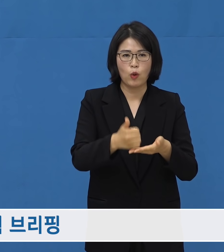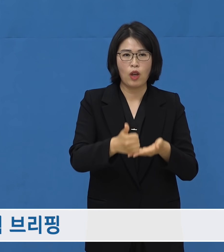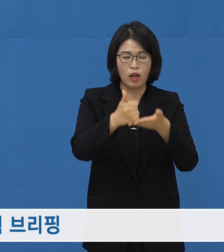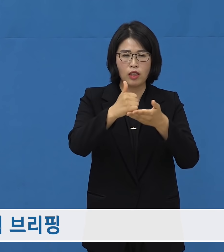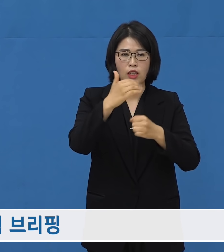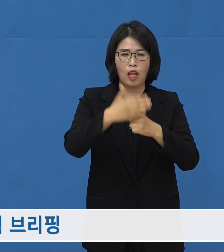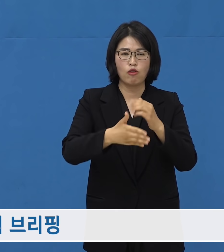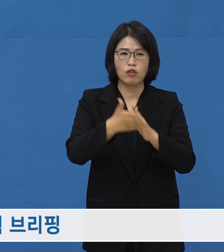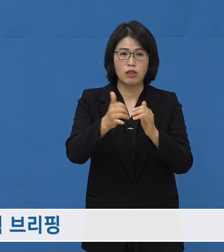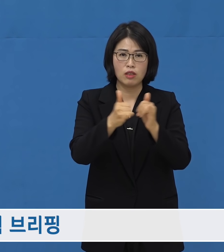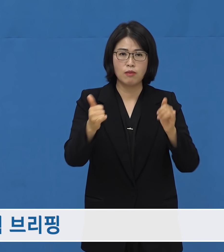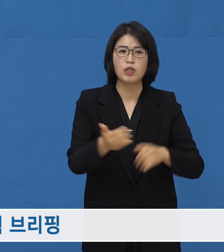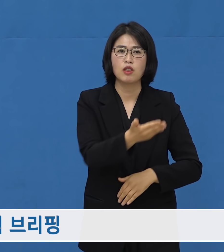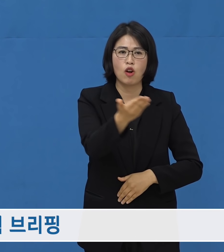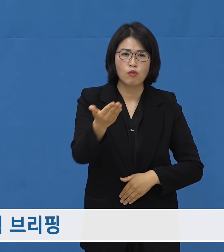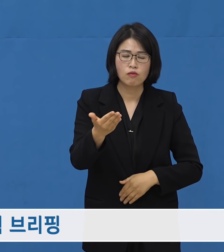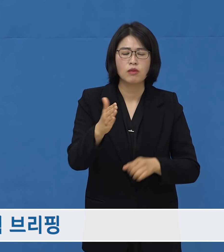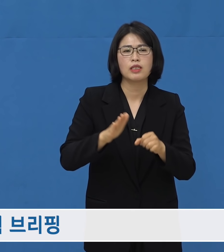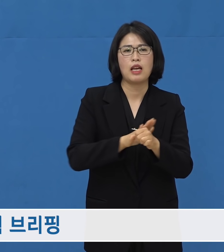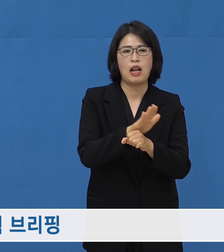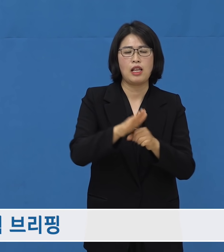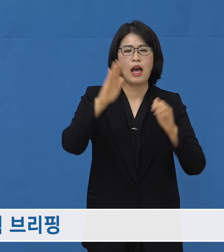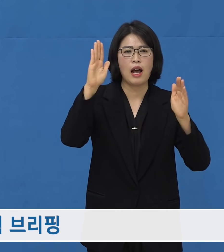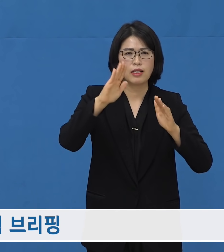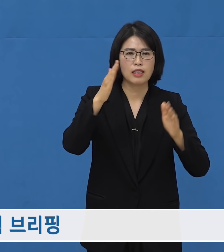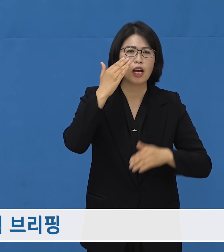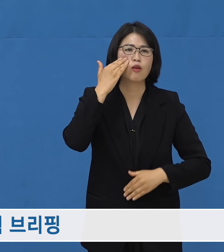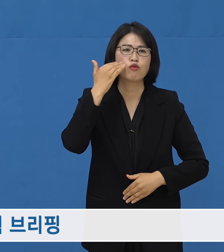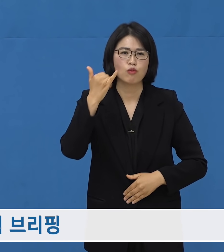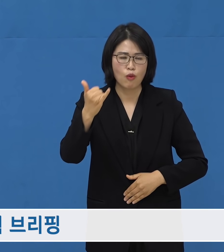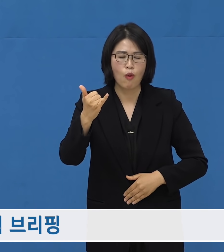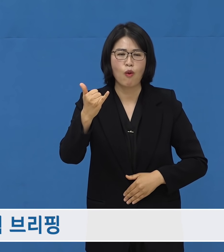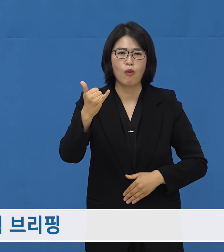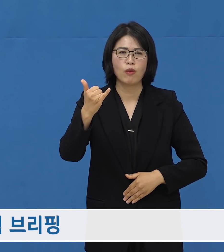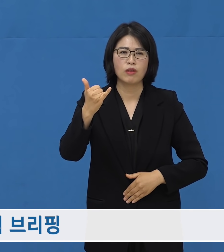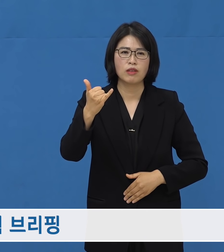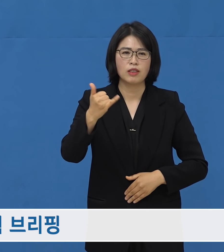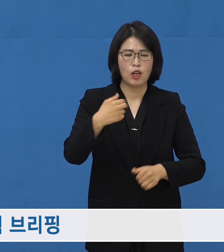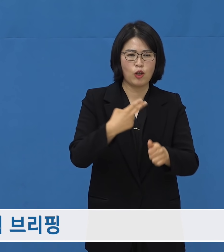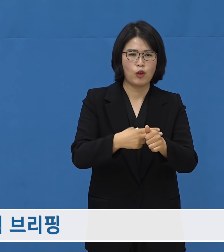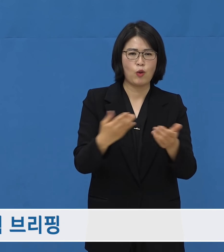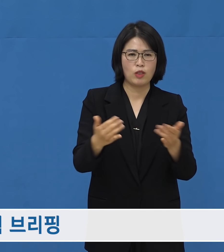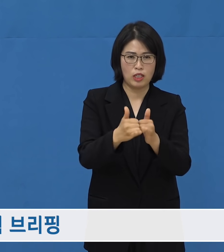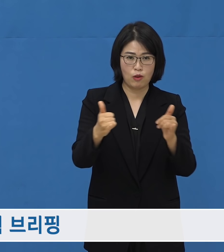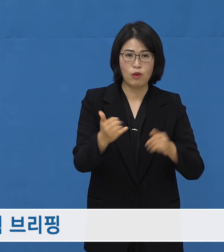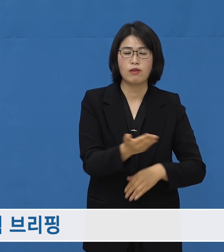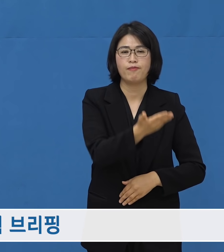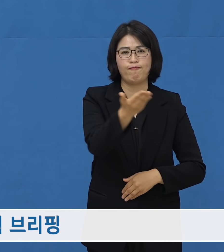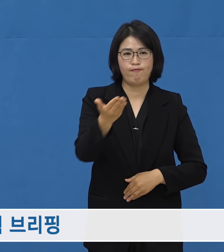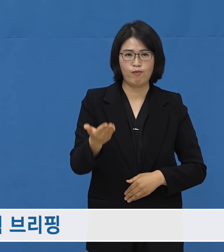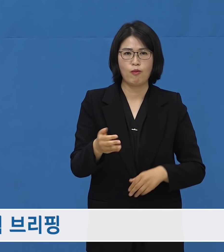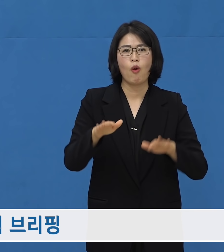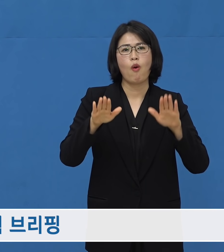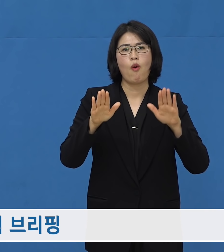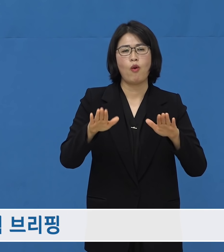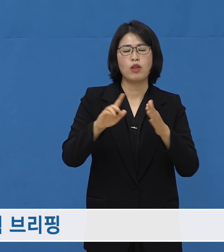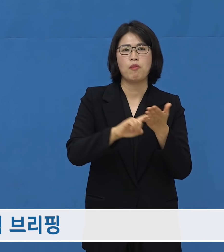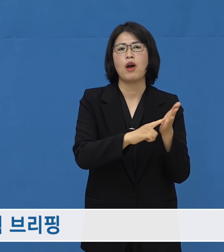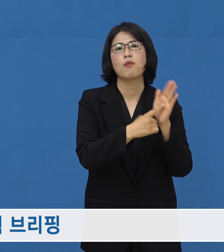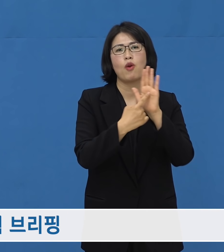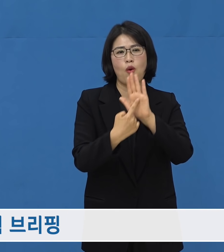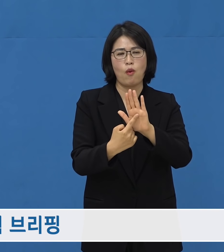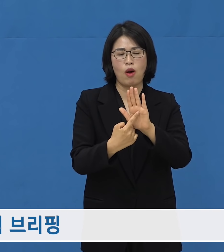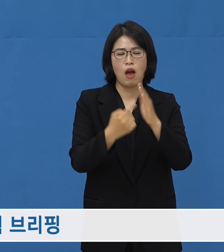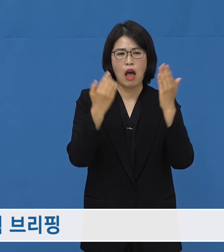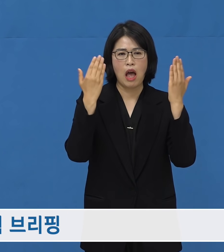존경하는 대구 시민 여러분, 사랑하는 학생과 학부모님 그리고 교직원 여러분, 오늘 발표한